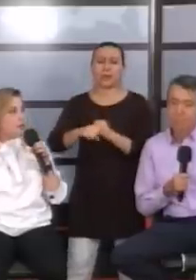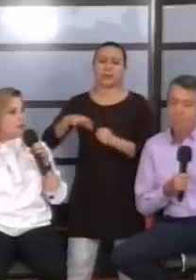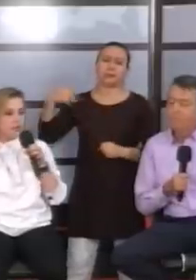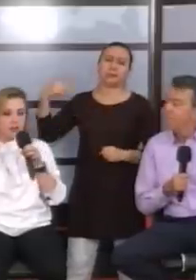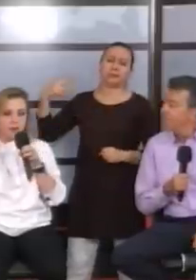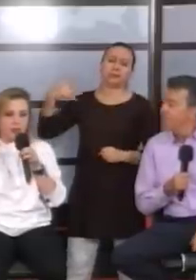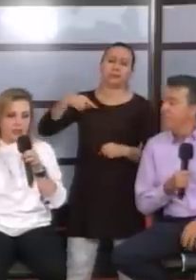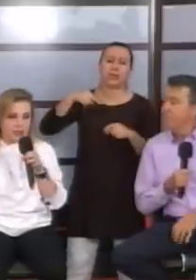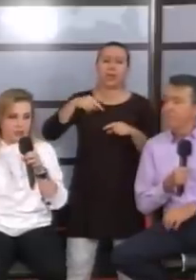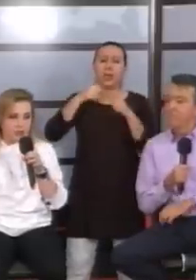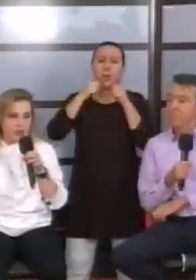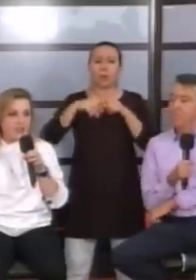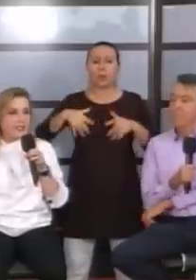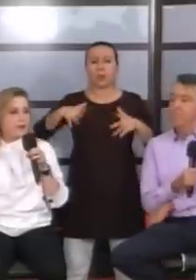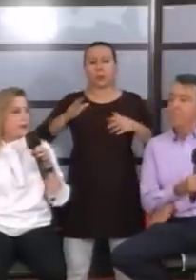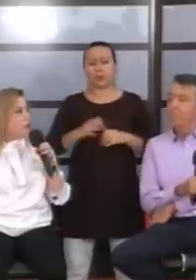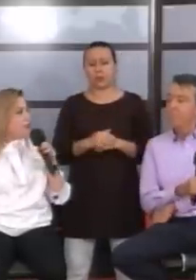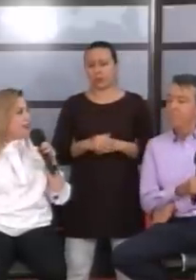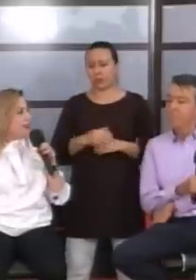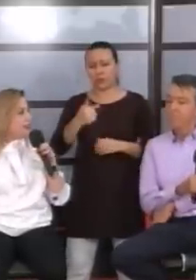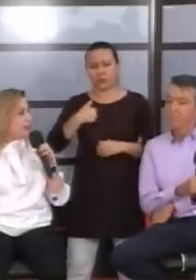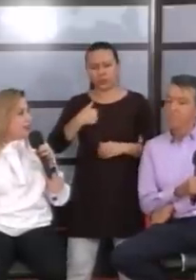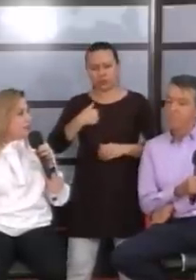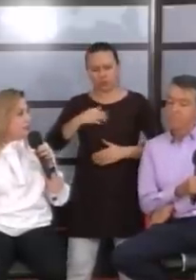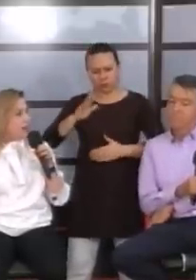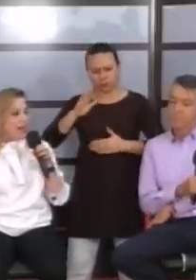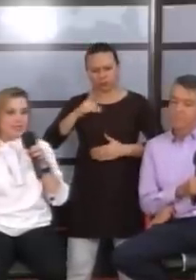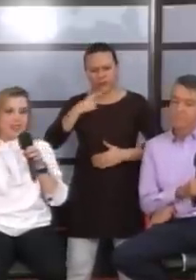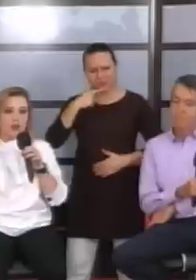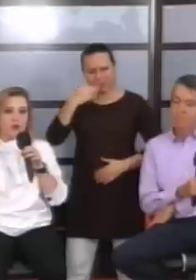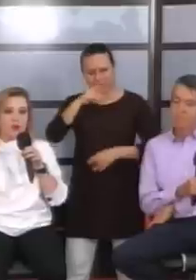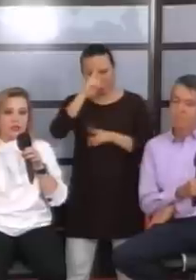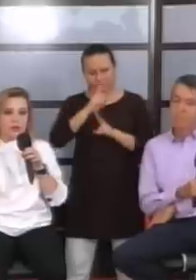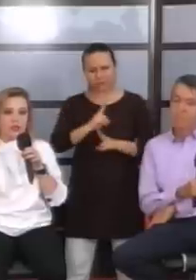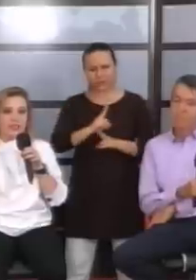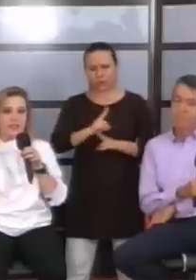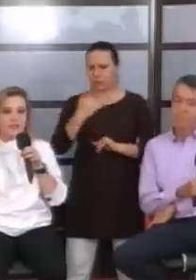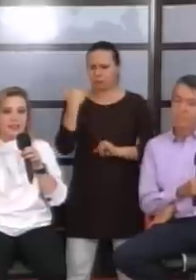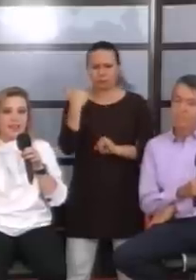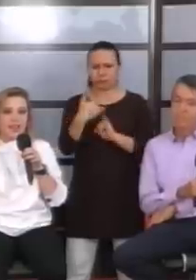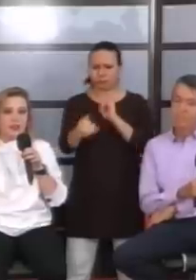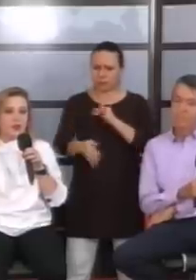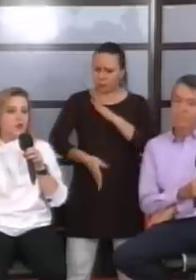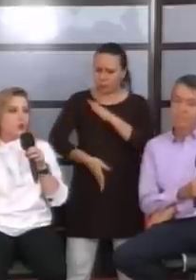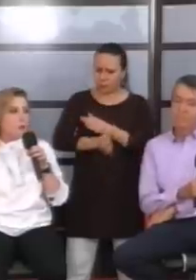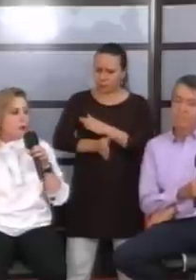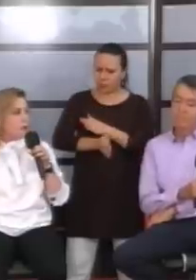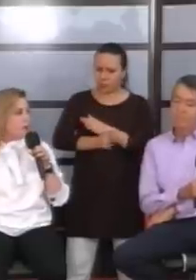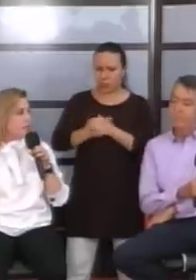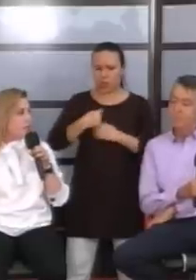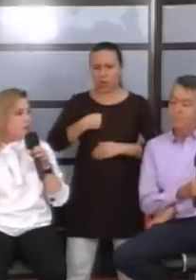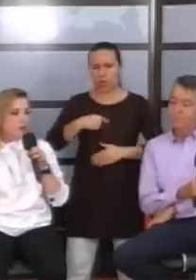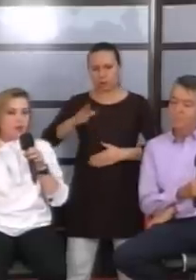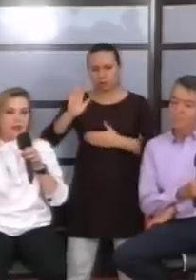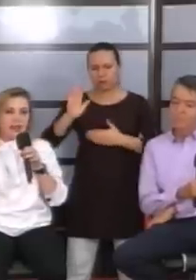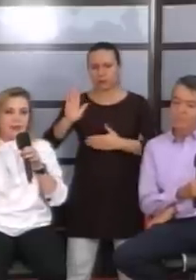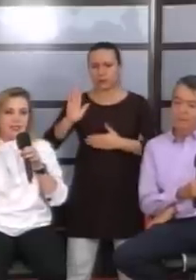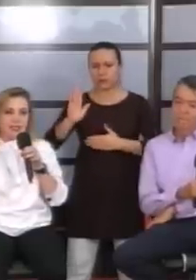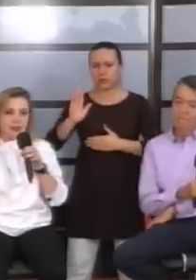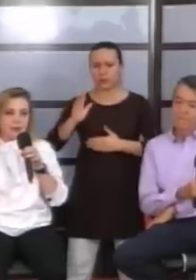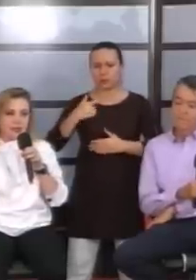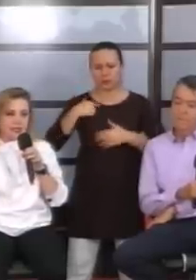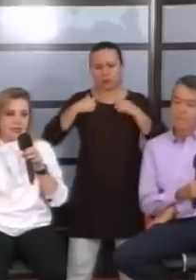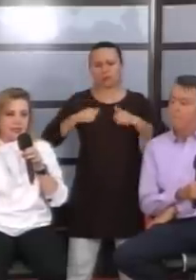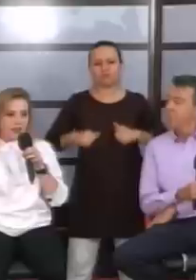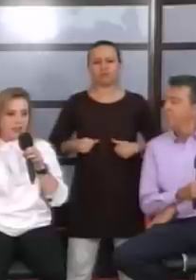5 procesos políticos, siempre con lealtad, hasta lo último, hasta el final, con un compromiso, con la